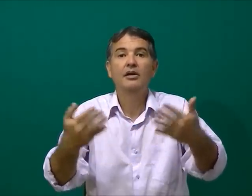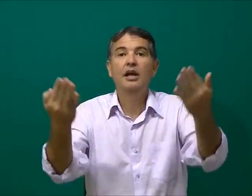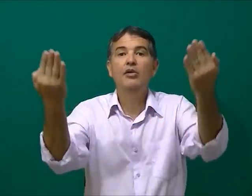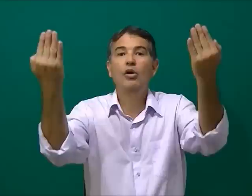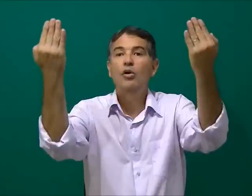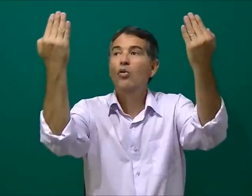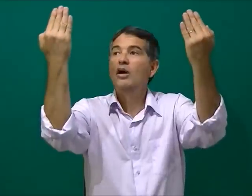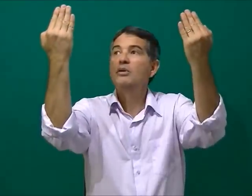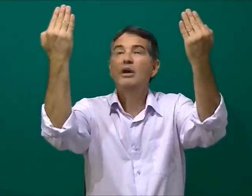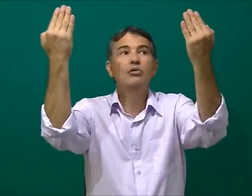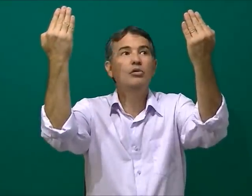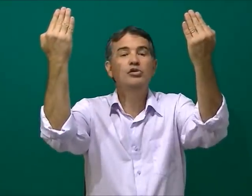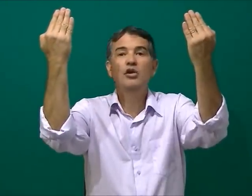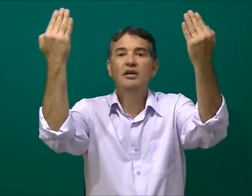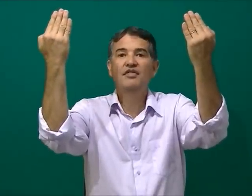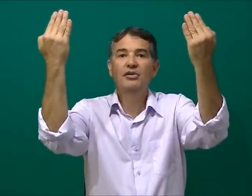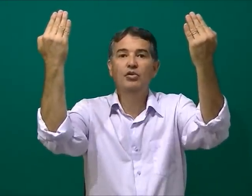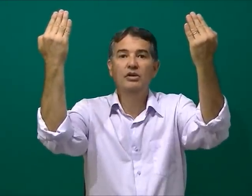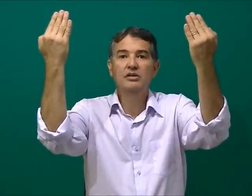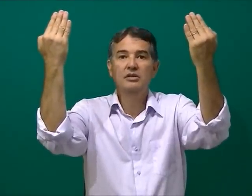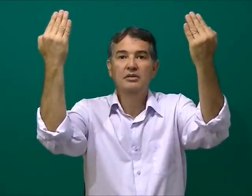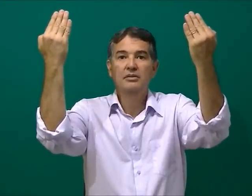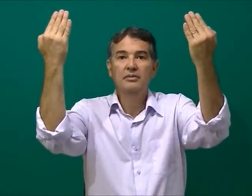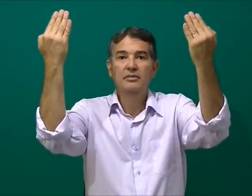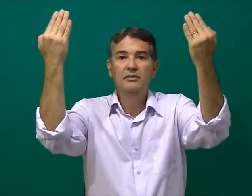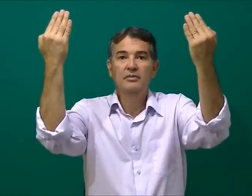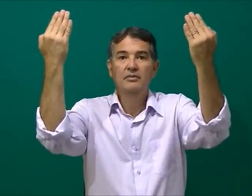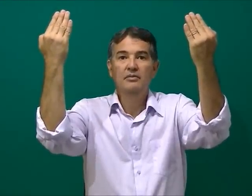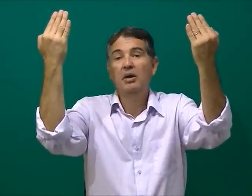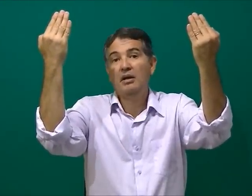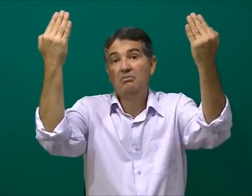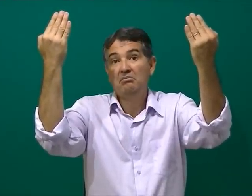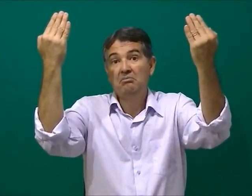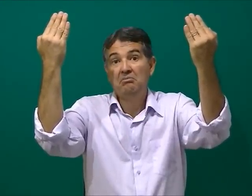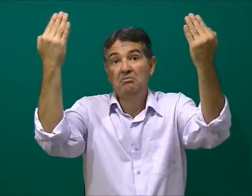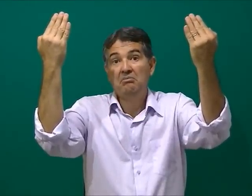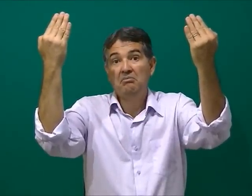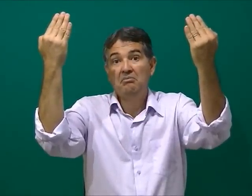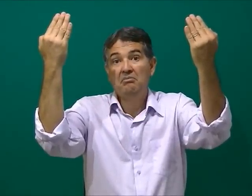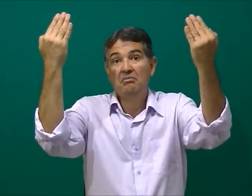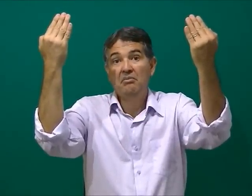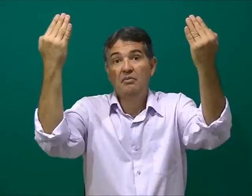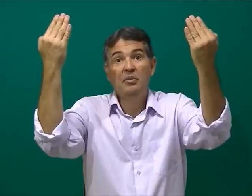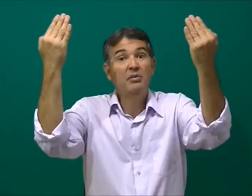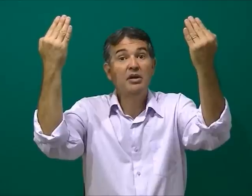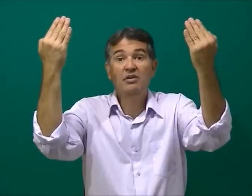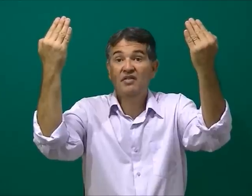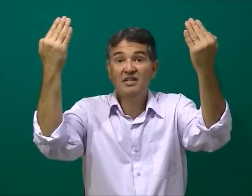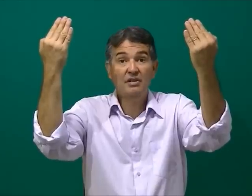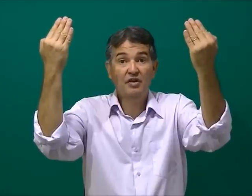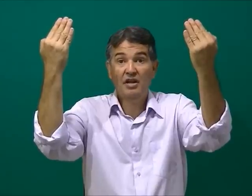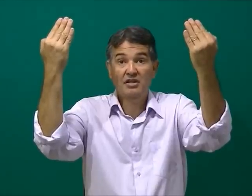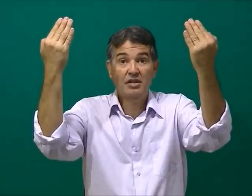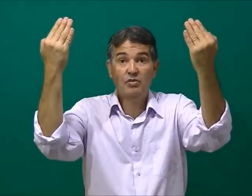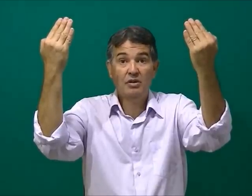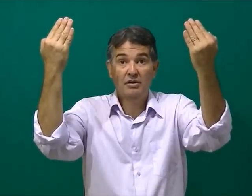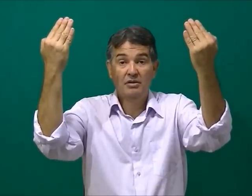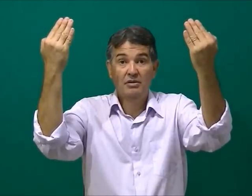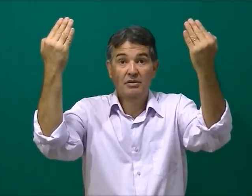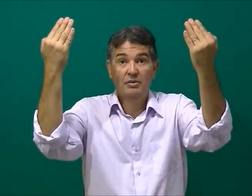ele colocou o caminhão com os 2 refletores. Bem, para mim não vai fazer diferença nenhuma, porque